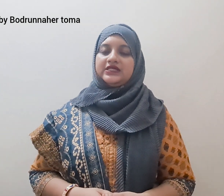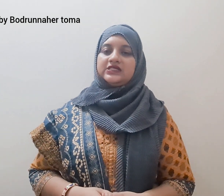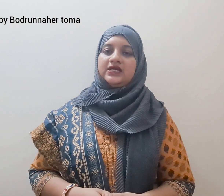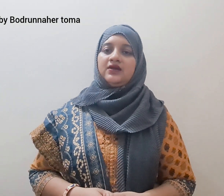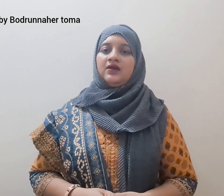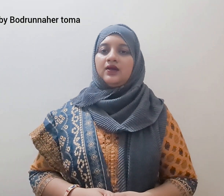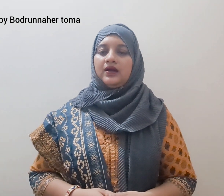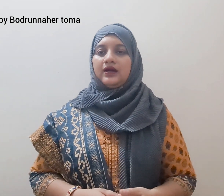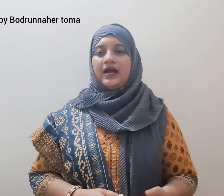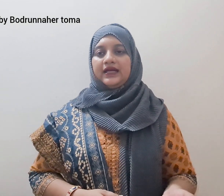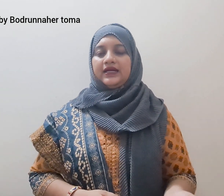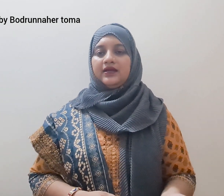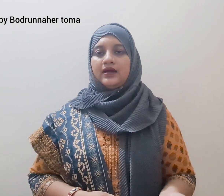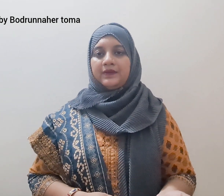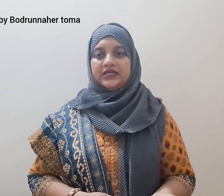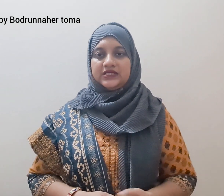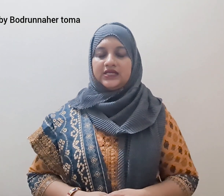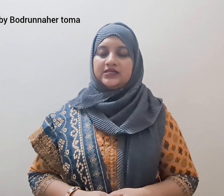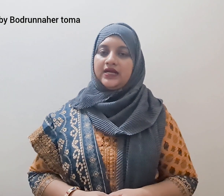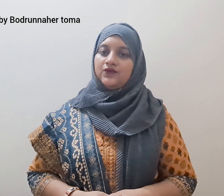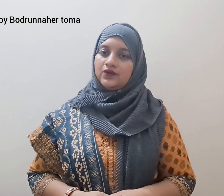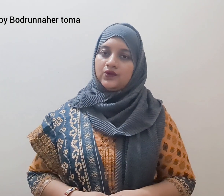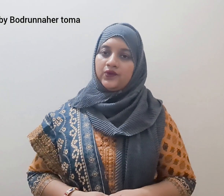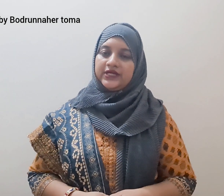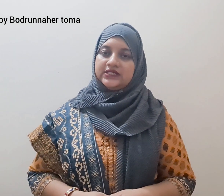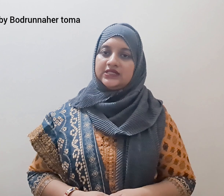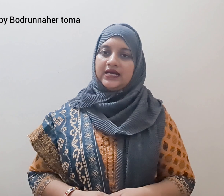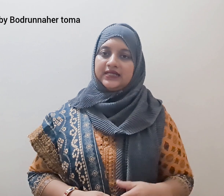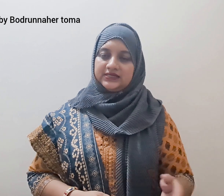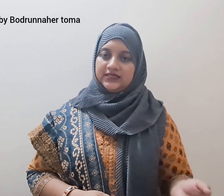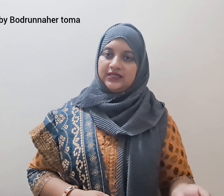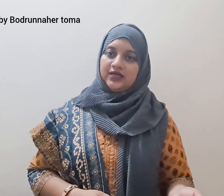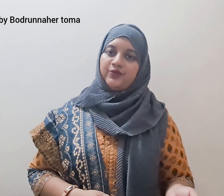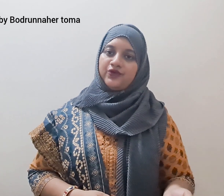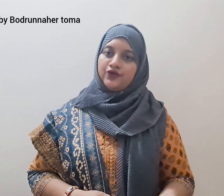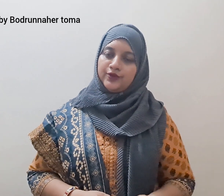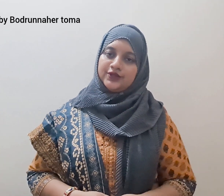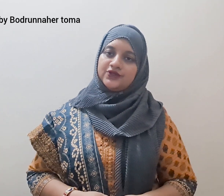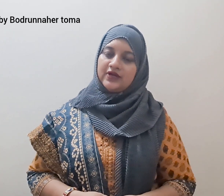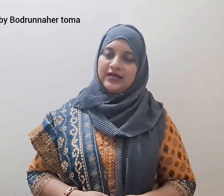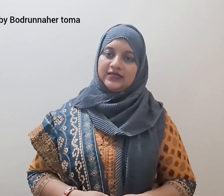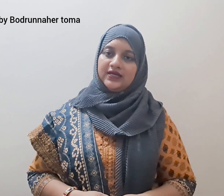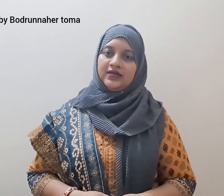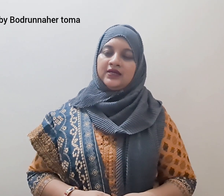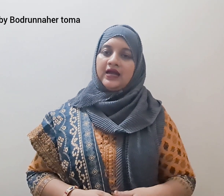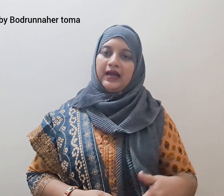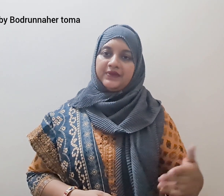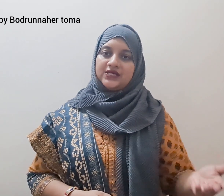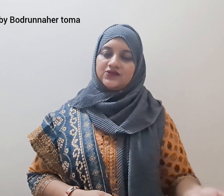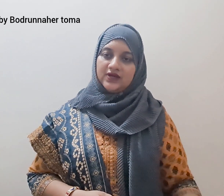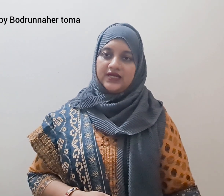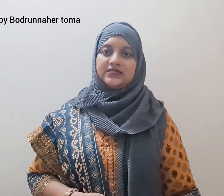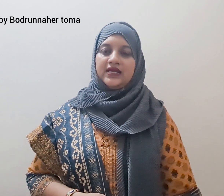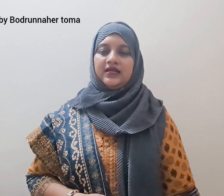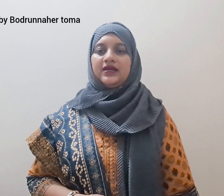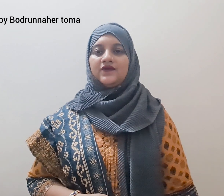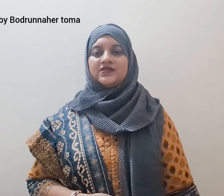হয়েছে। আগে আমরা যে সাইনগুলো করেছি, আজকে থেকে 15 বছর আগে আমি আসলে এই সাইন ল্যাঙ্গুয়েজ